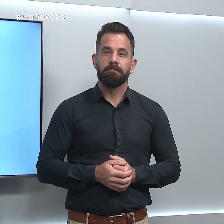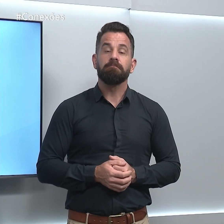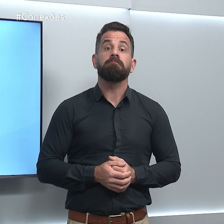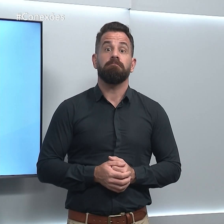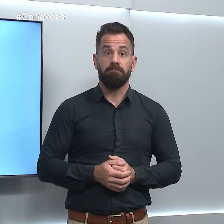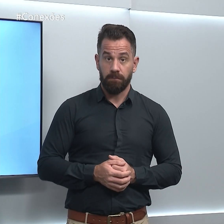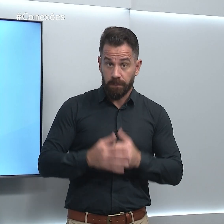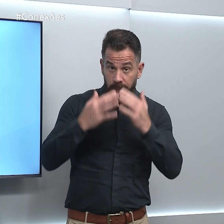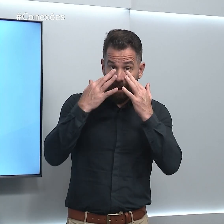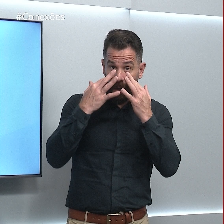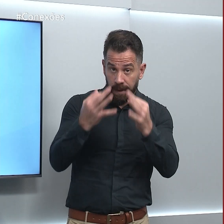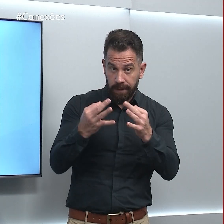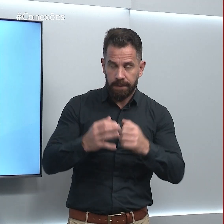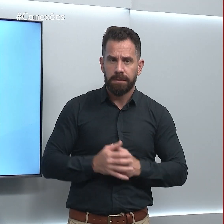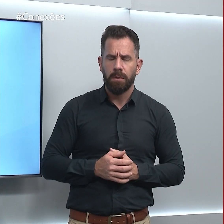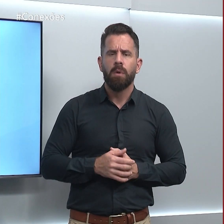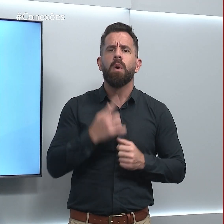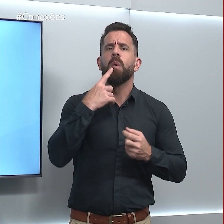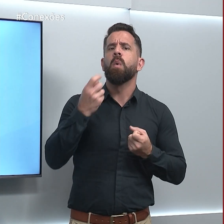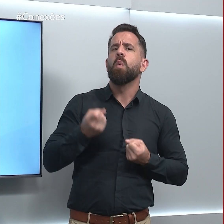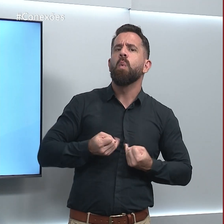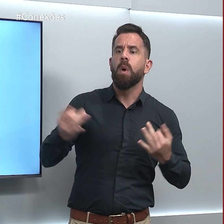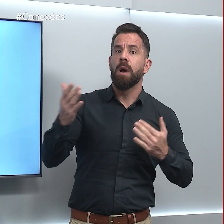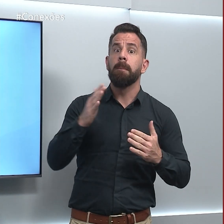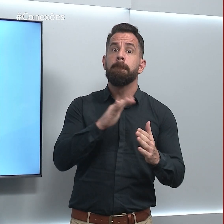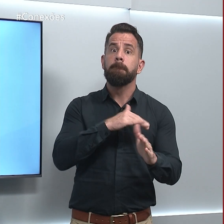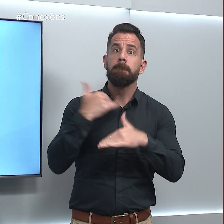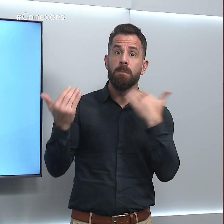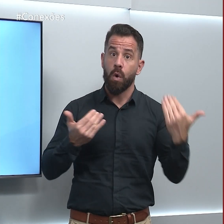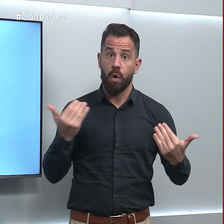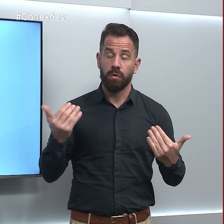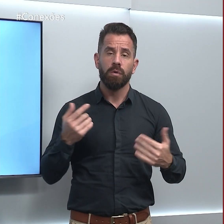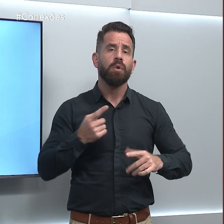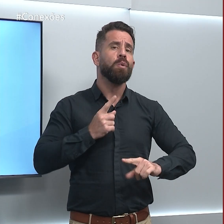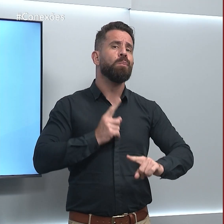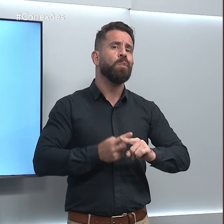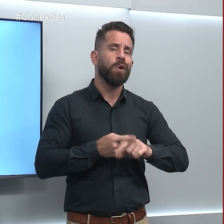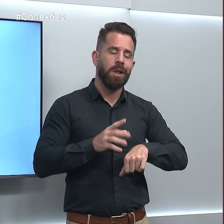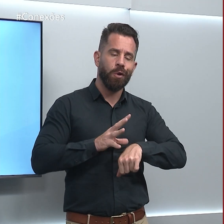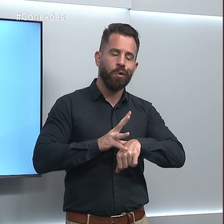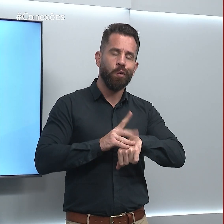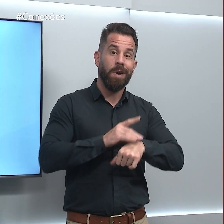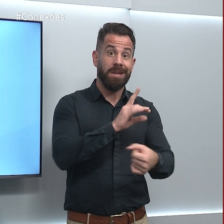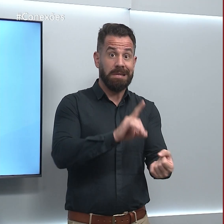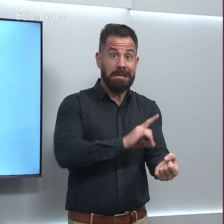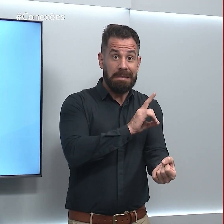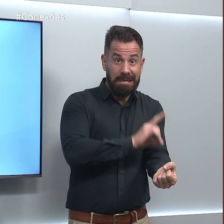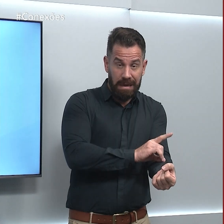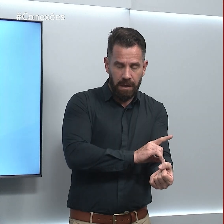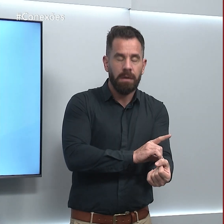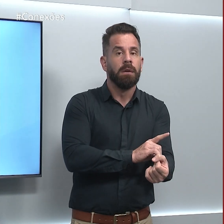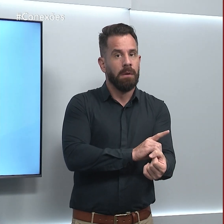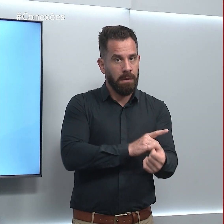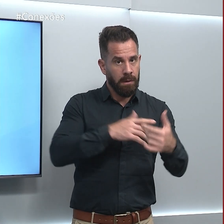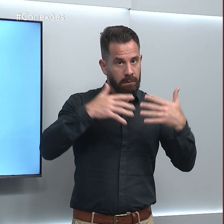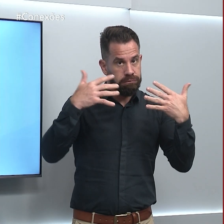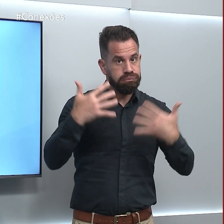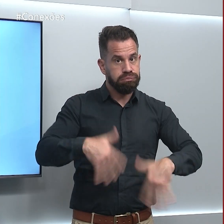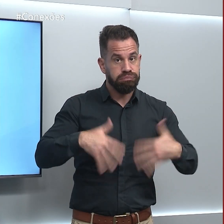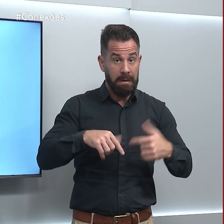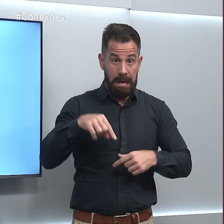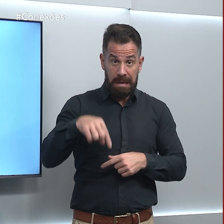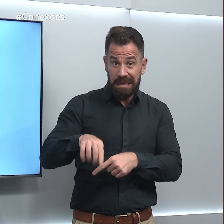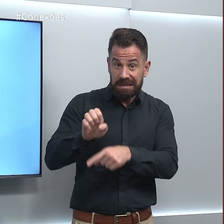Veja esse alerta. O número de mortes por dengue neste ano é assustador. Em Goiás, mais de 400